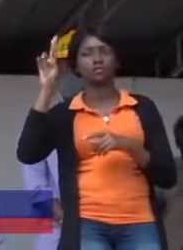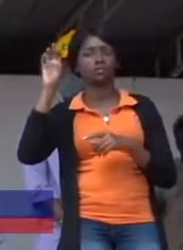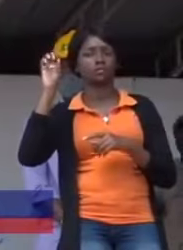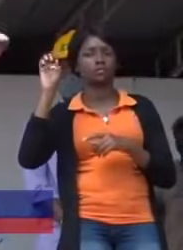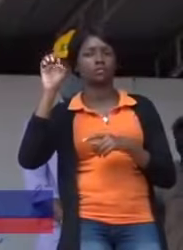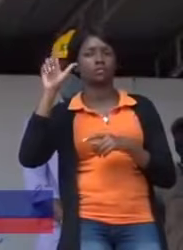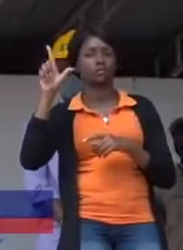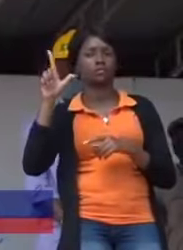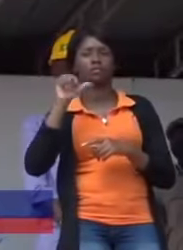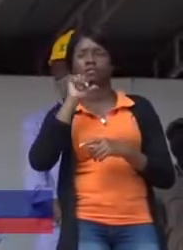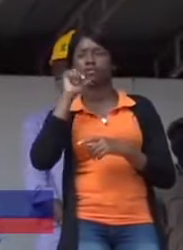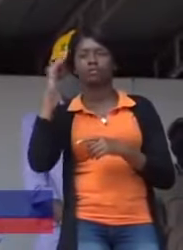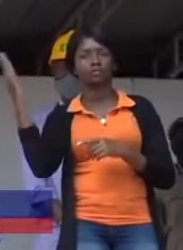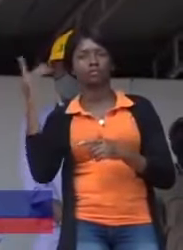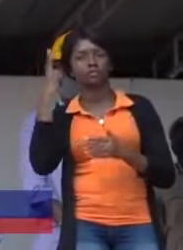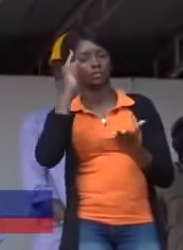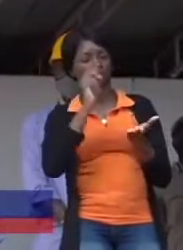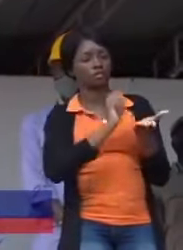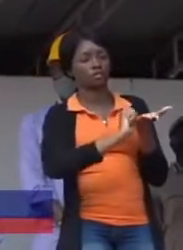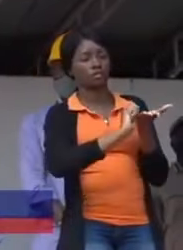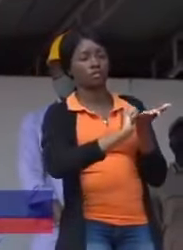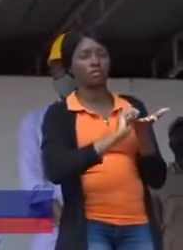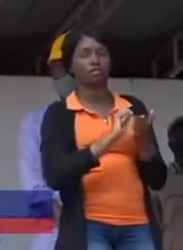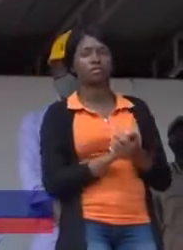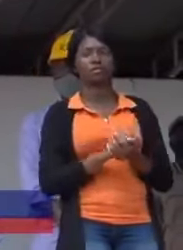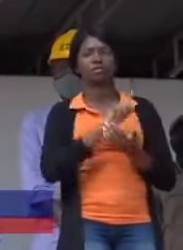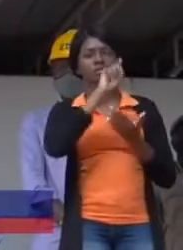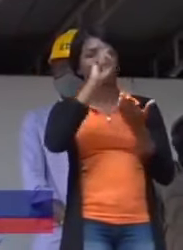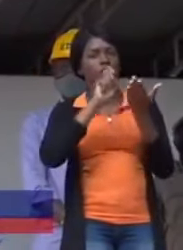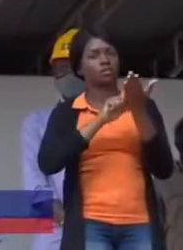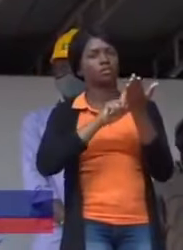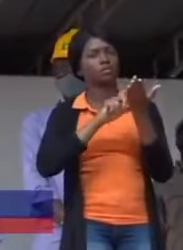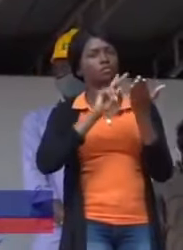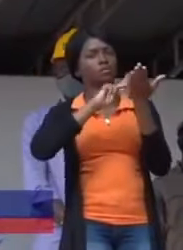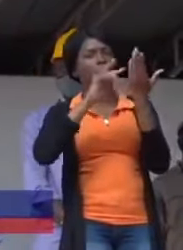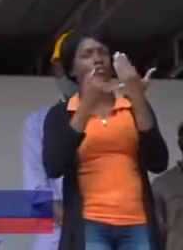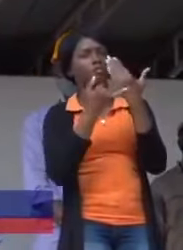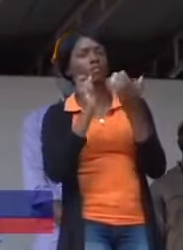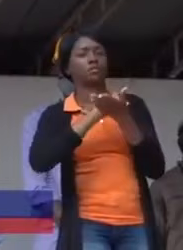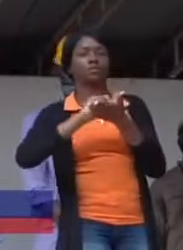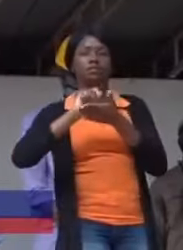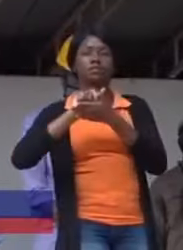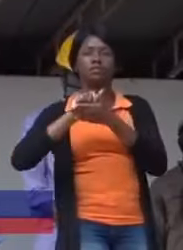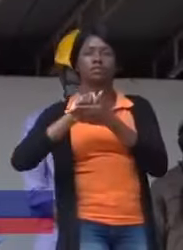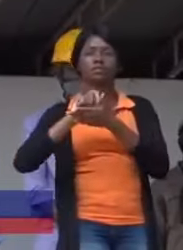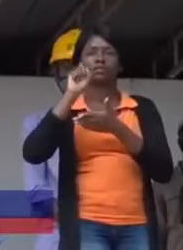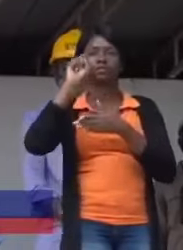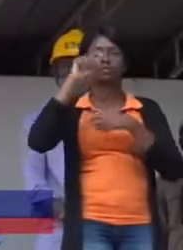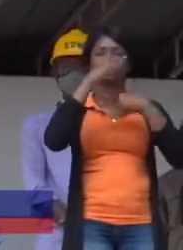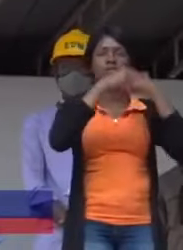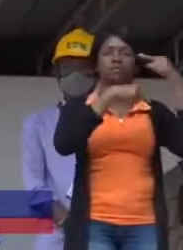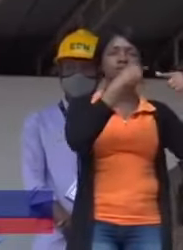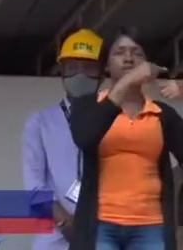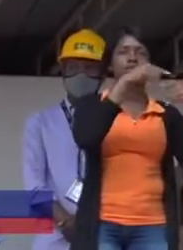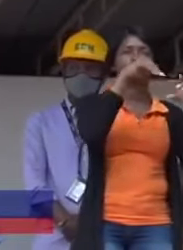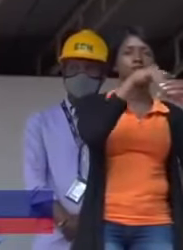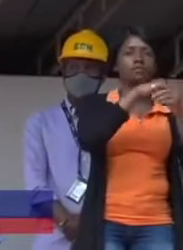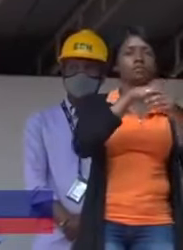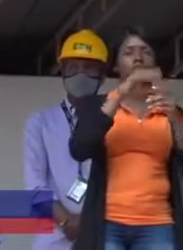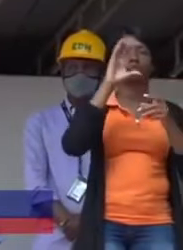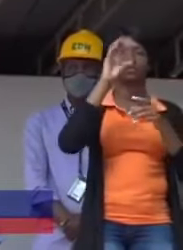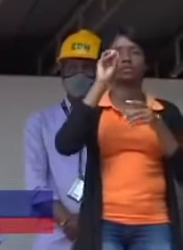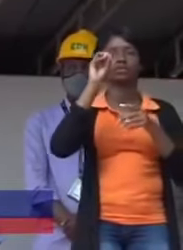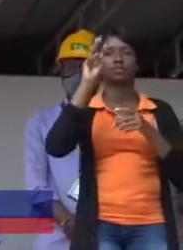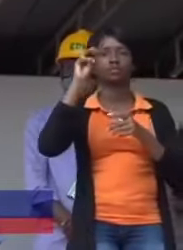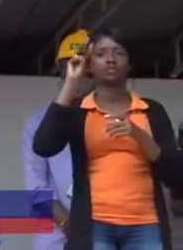c'est pas moi pour signer. M'blé nous comprendre. Le projet a écrit. Faut aller dans la Commission nationale marché